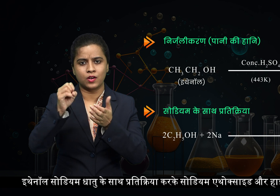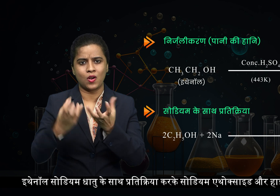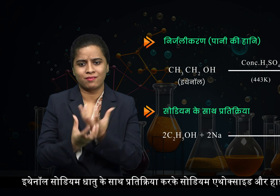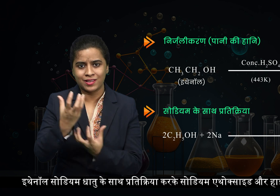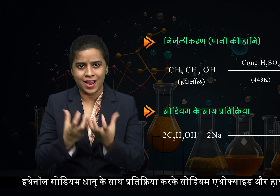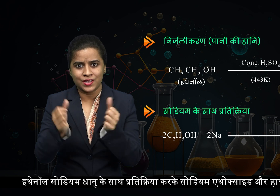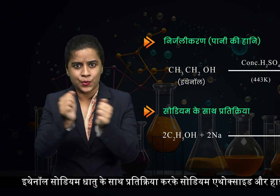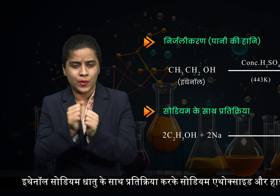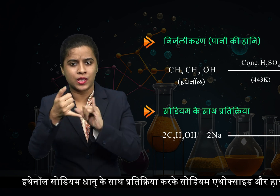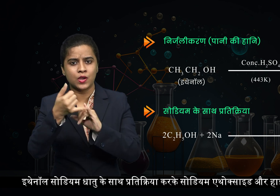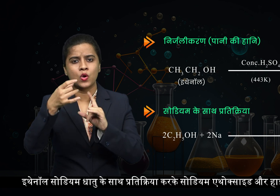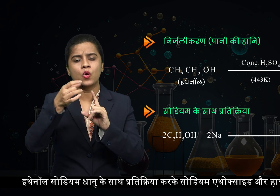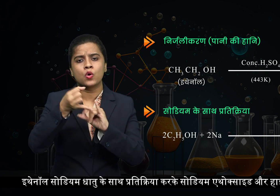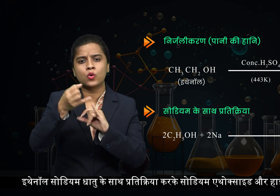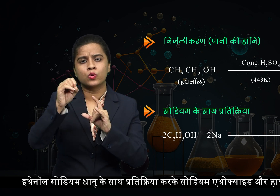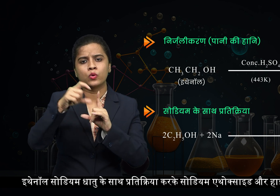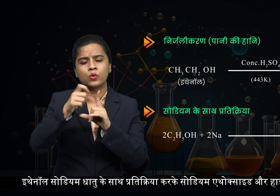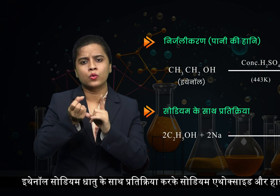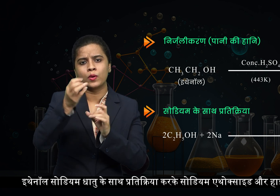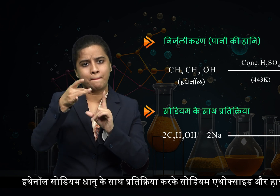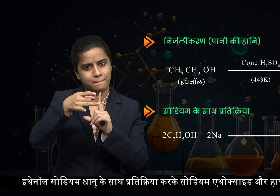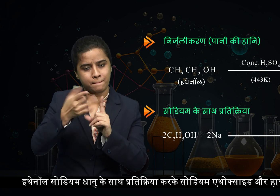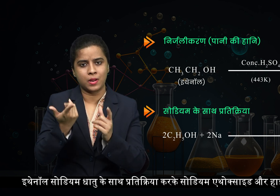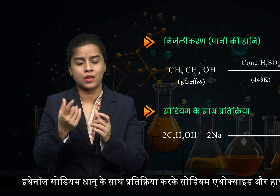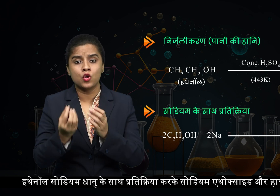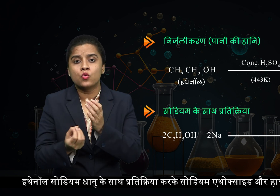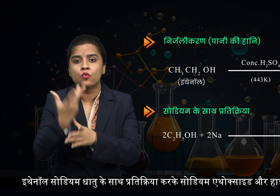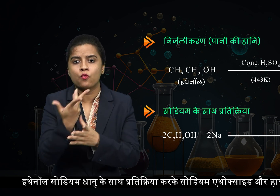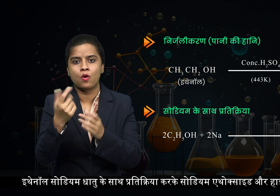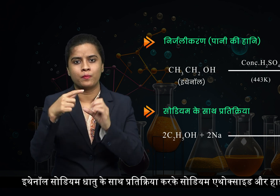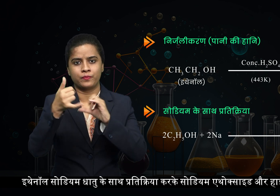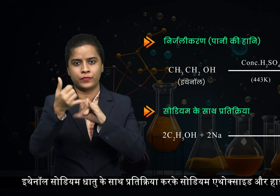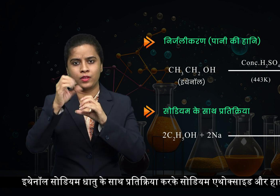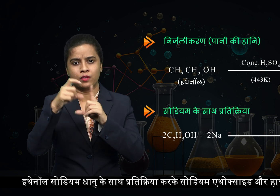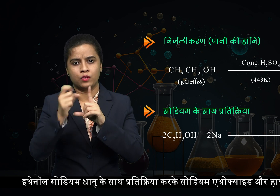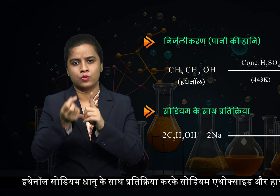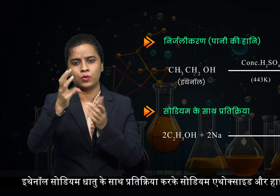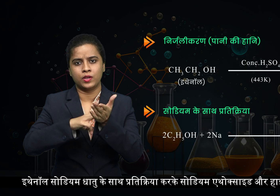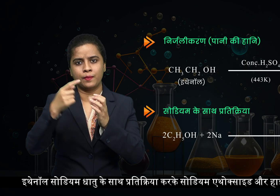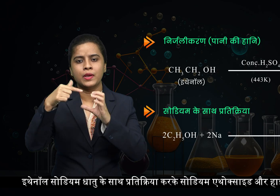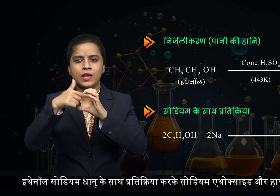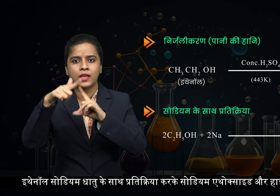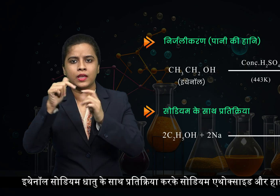धातु के साथ प्रतिक्रिया करके सोडियम एथेनॉक्साइड और हाइड्रोजन गैस बनाता है।